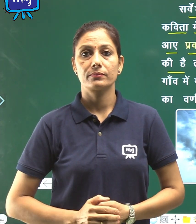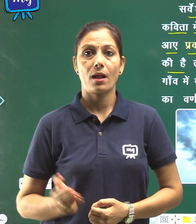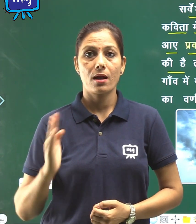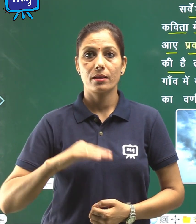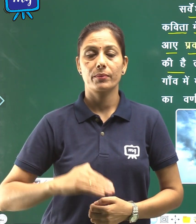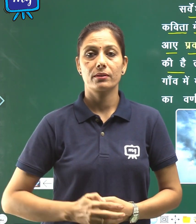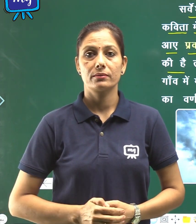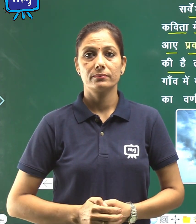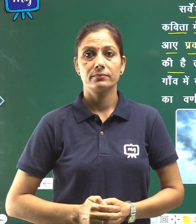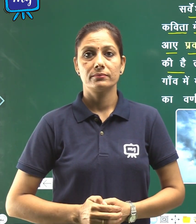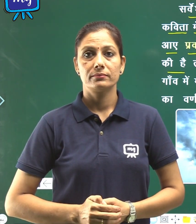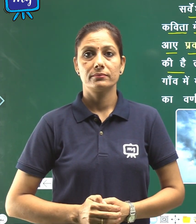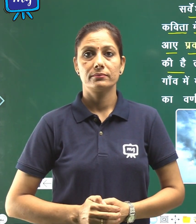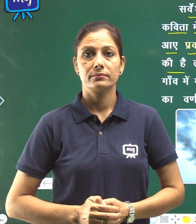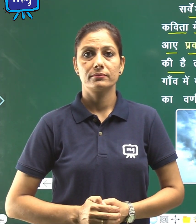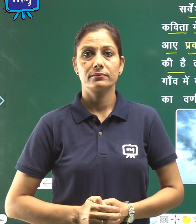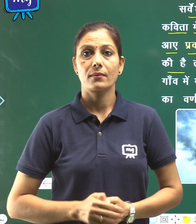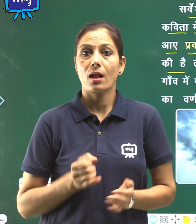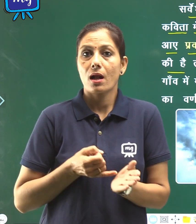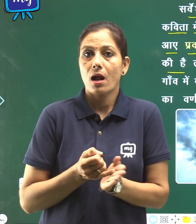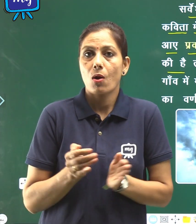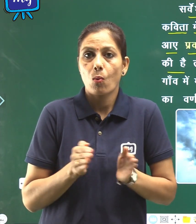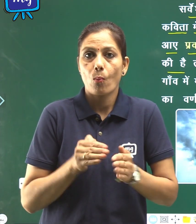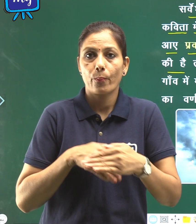आने पर गांव में